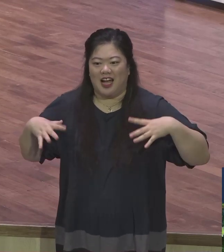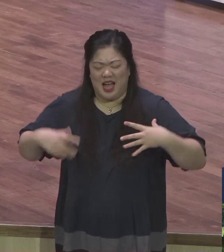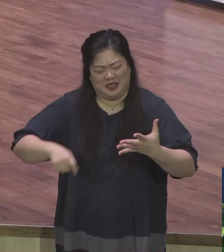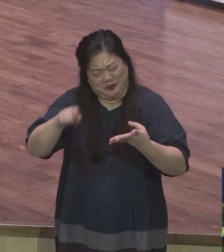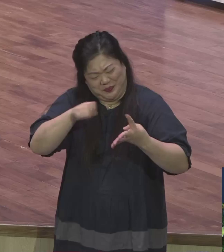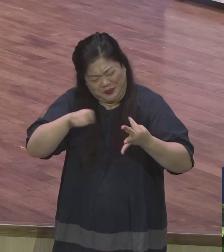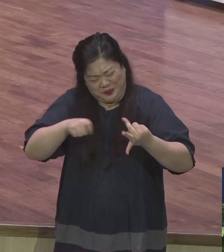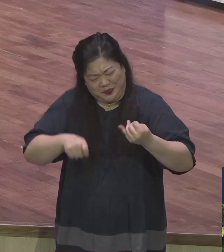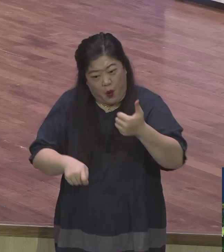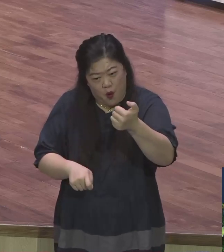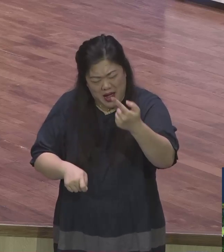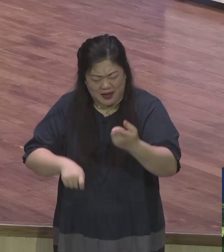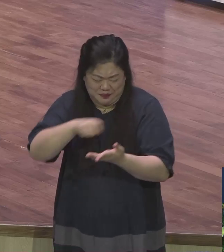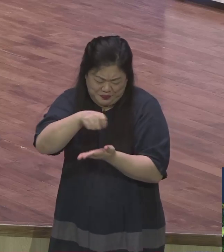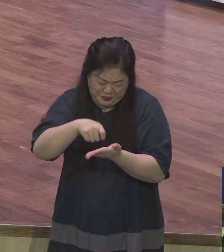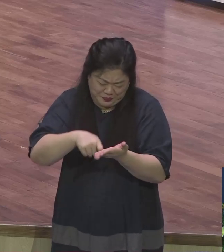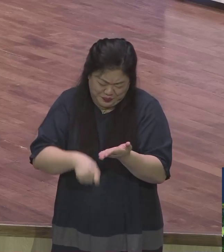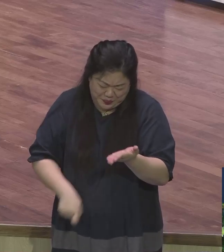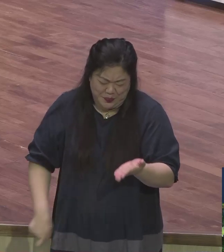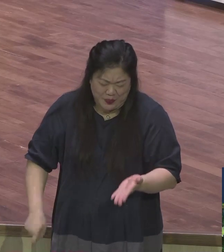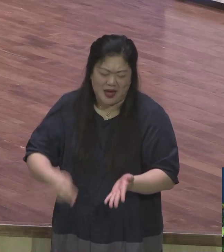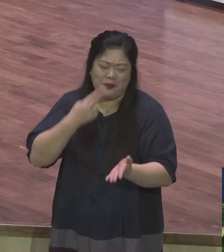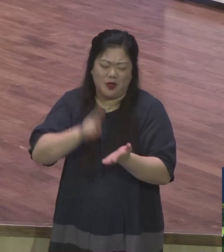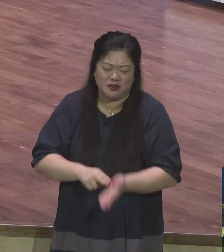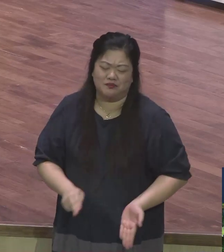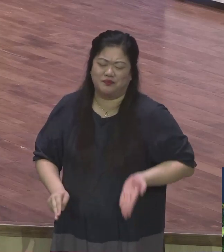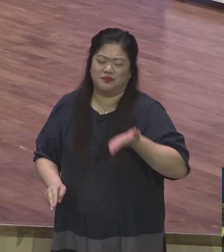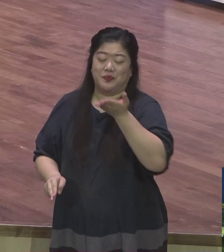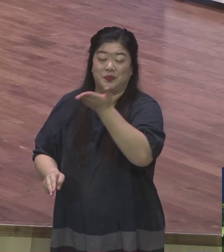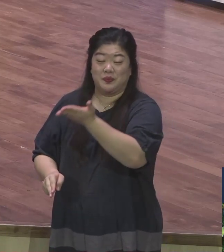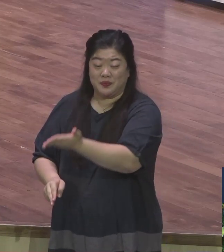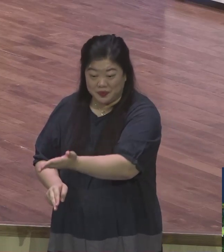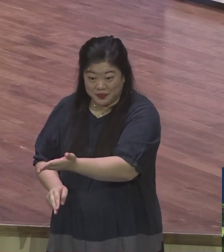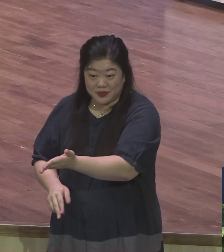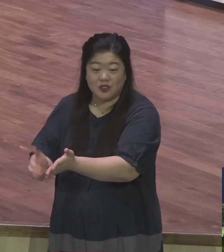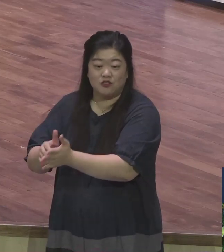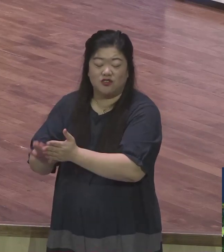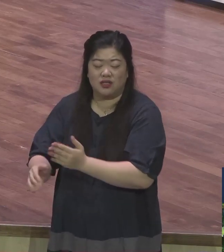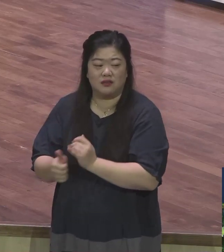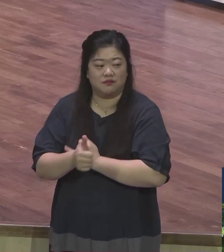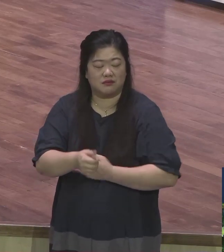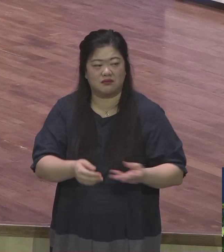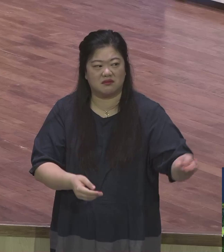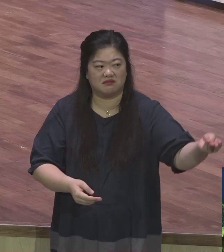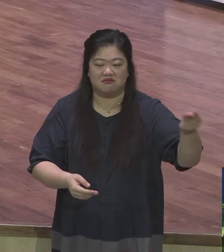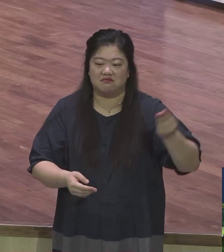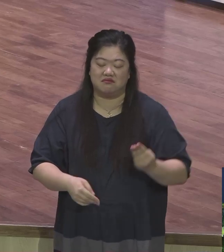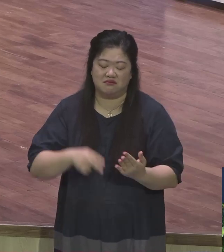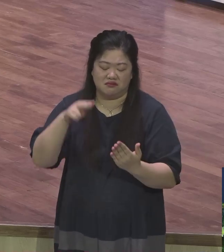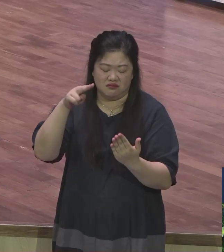남편에게 딱 줬는데요. 남편이 그걸 읽고 처음으로 울면서 웃었어.